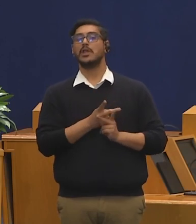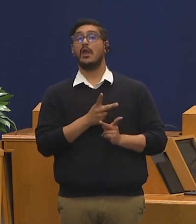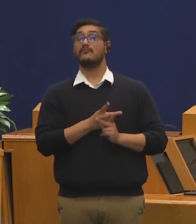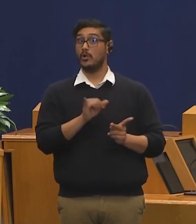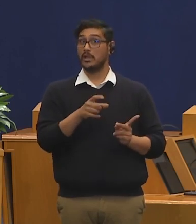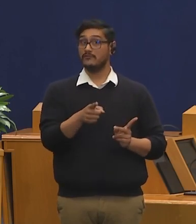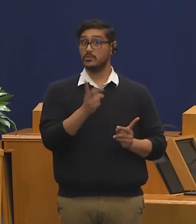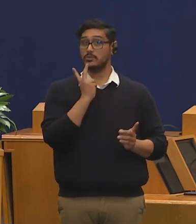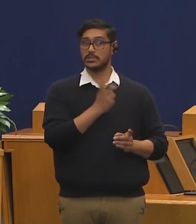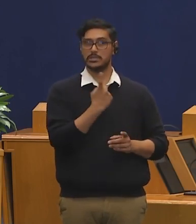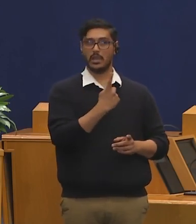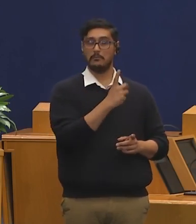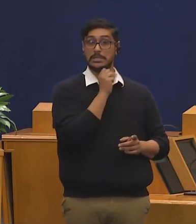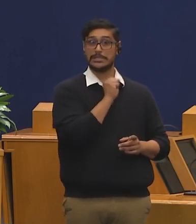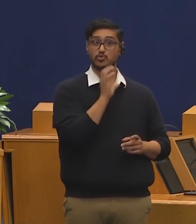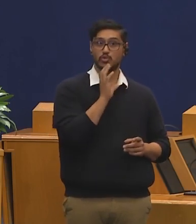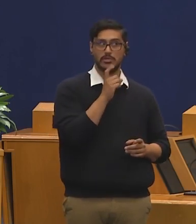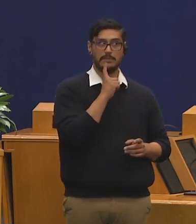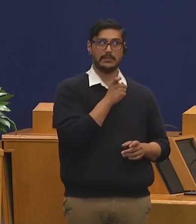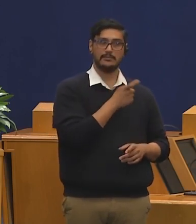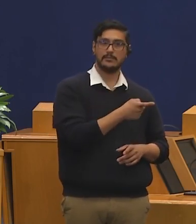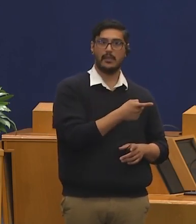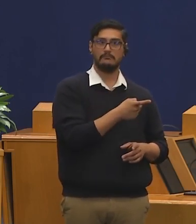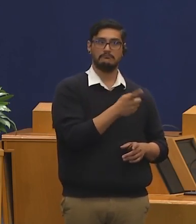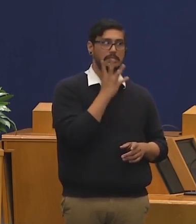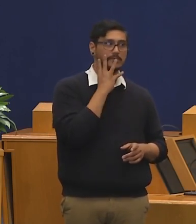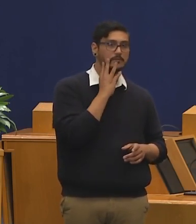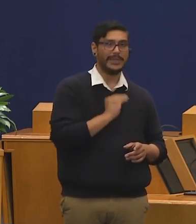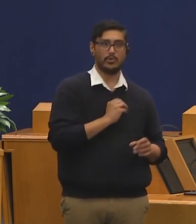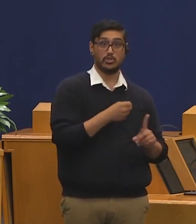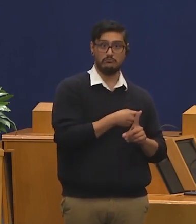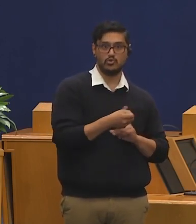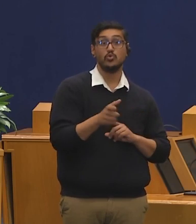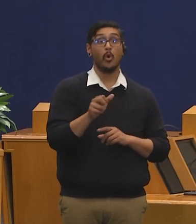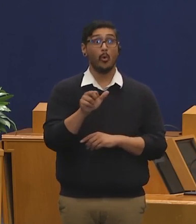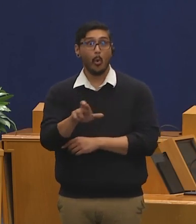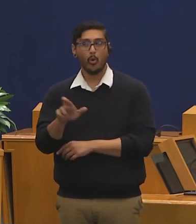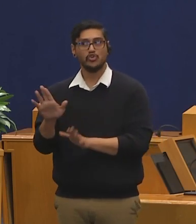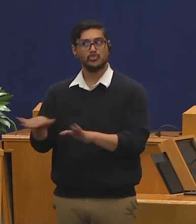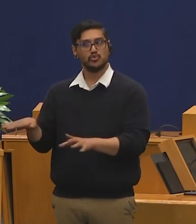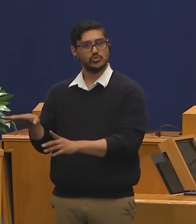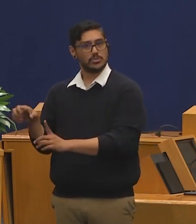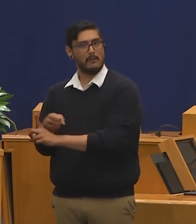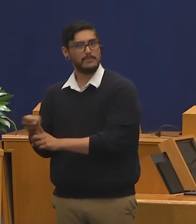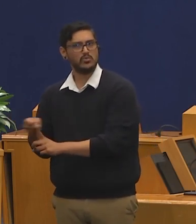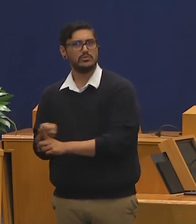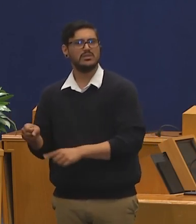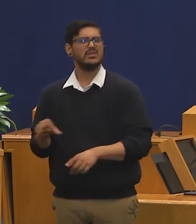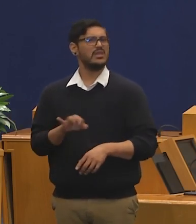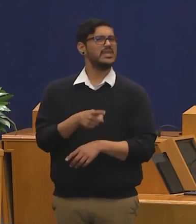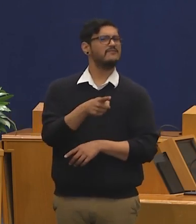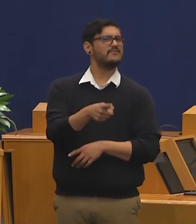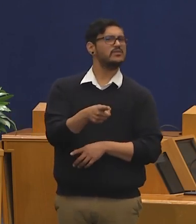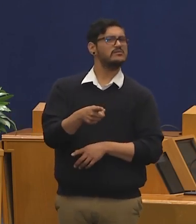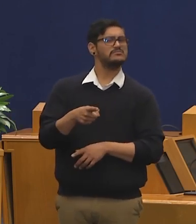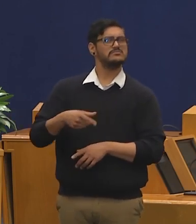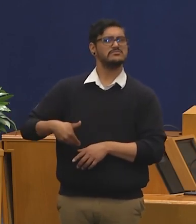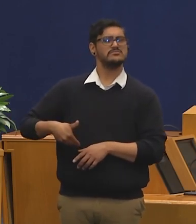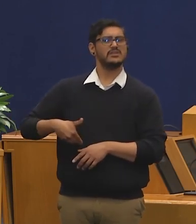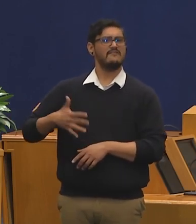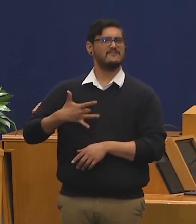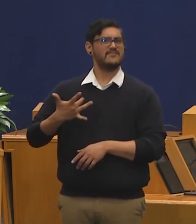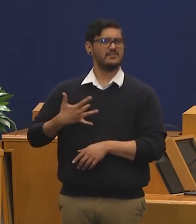por violencia doméstica o por abuso de niños, que hay que reportar. Si tenemos algo, una preocupación, por favor,